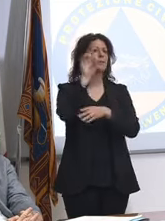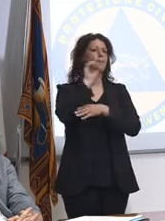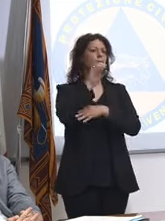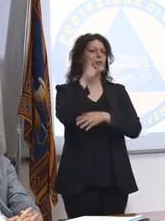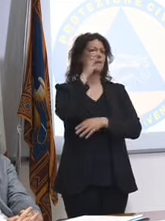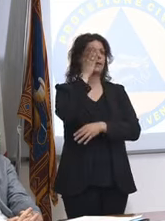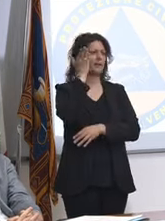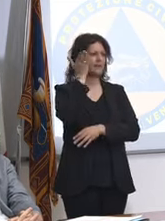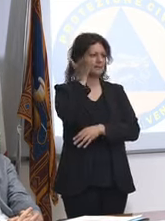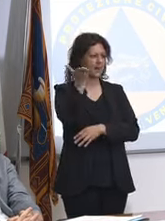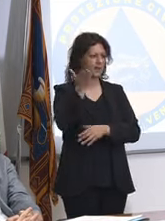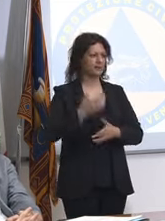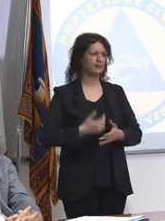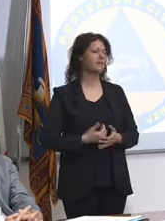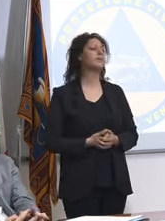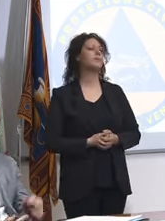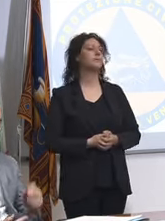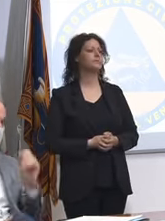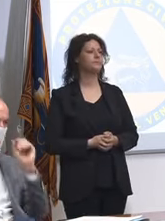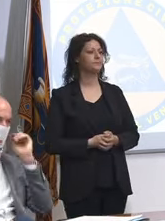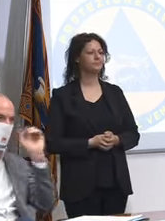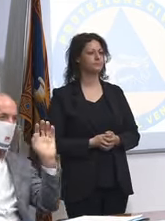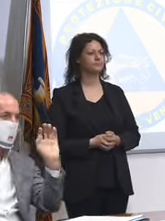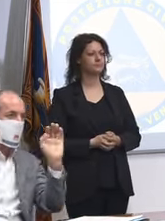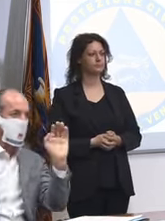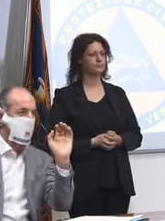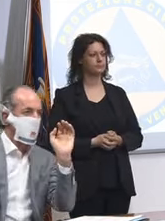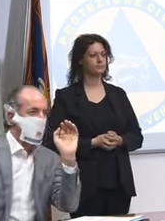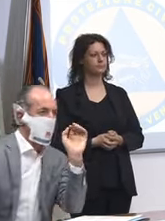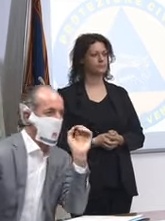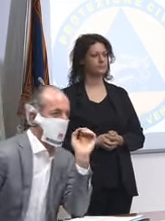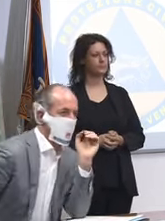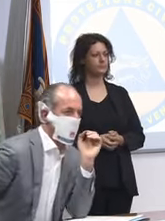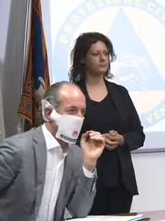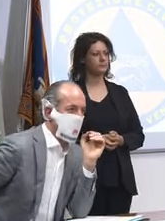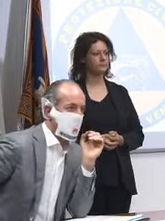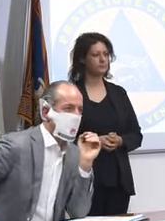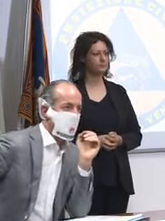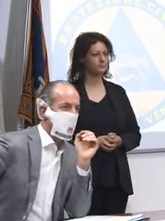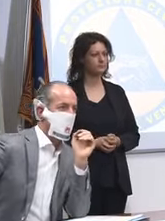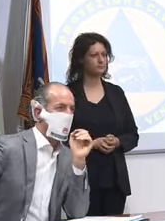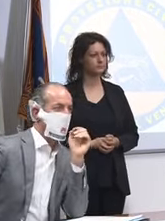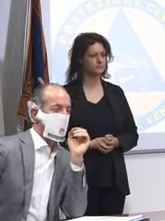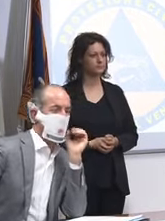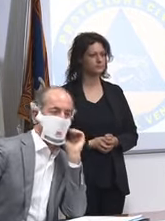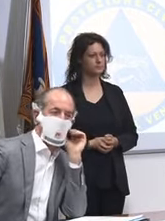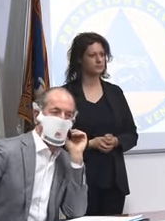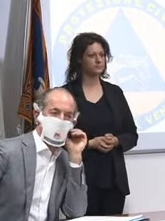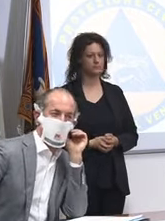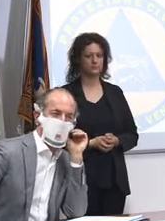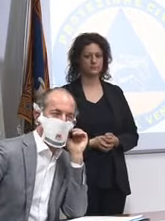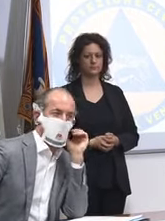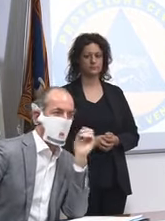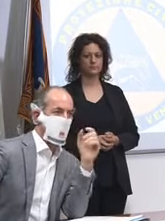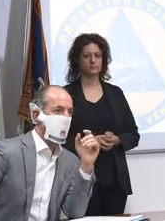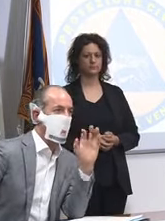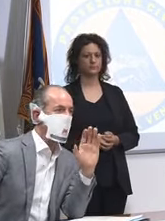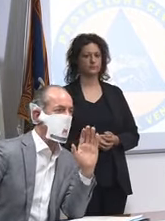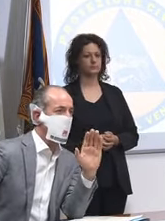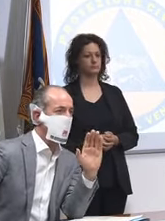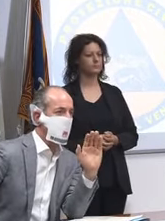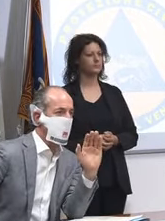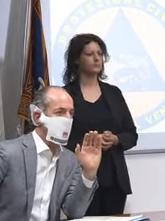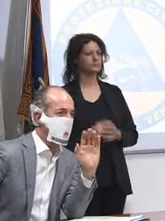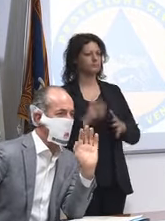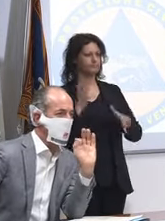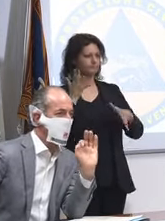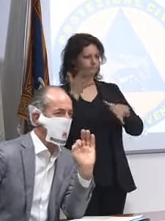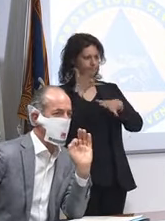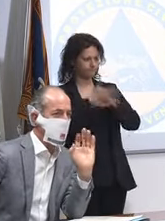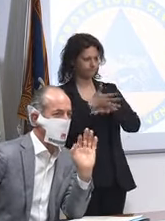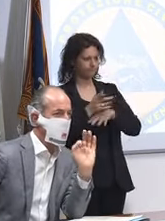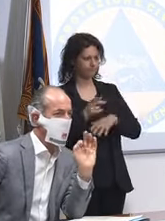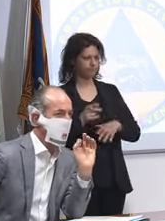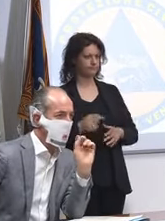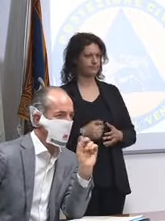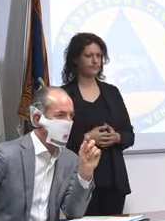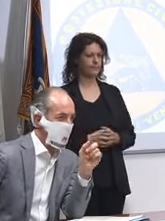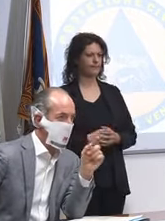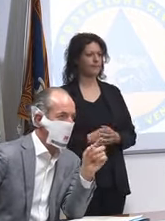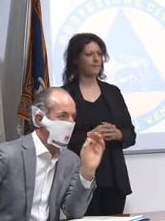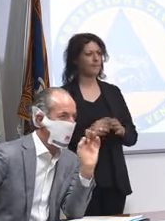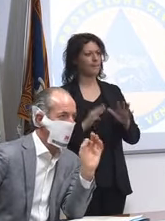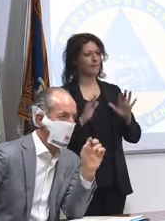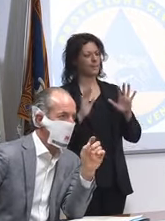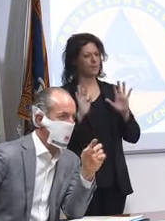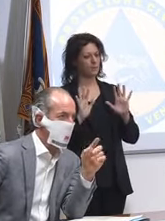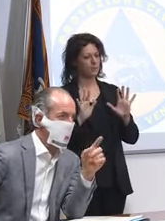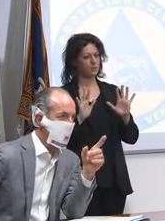di giunta, sì, beh, chiaro. Io ve la mandai la delibera, vi ricordate? Sì, abbiamo visto di carta. Se posso permettere, forse